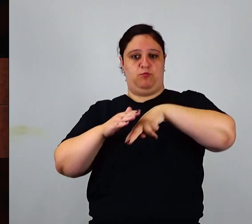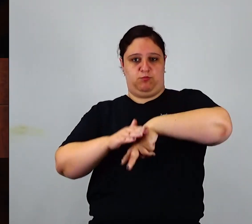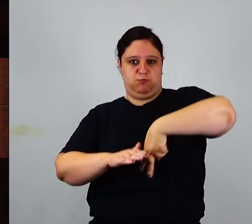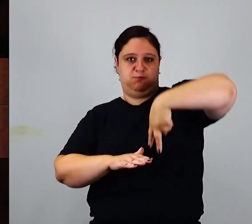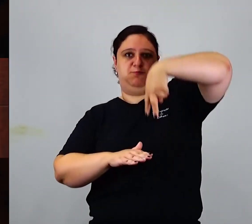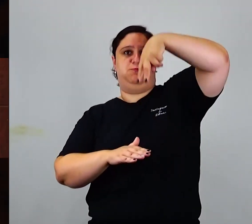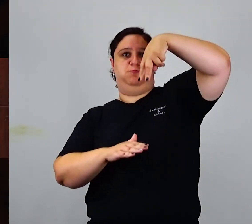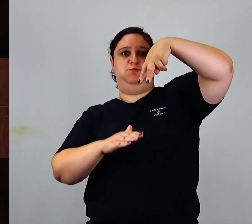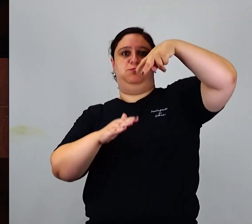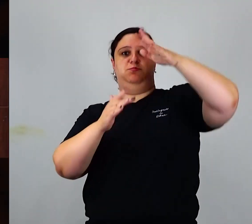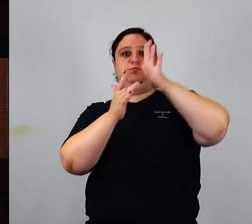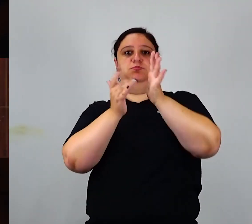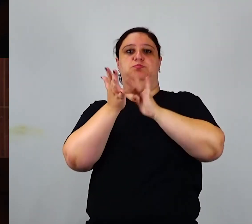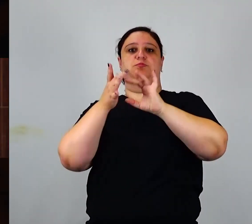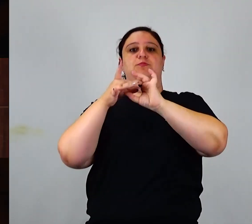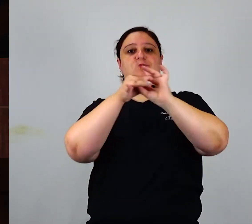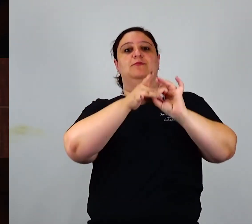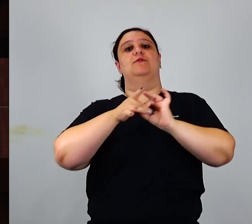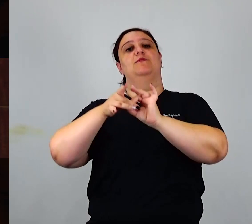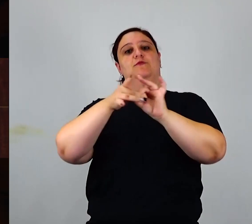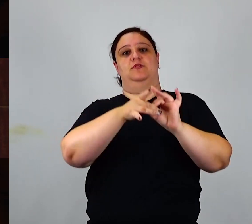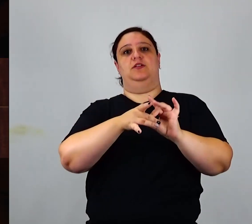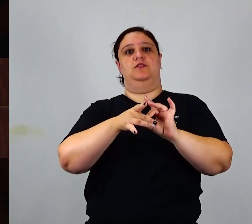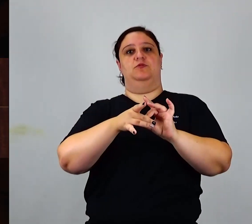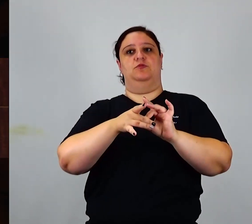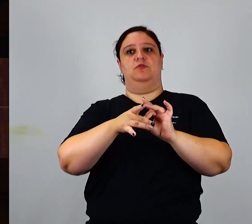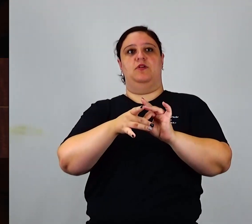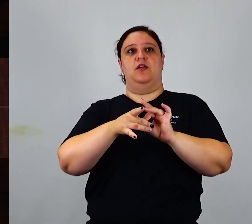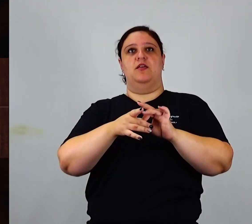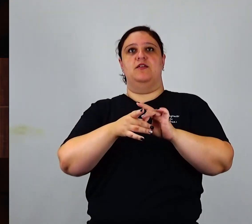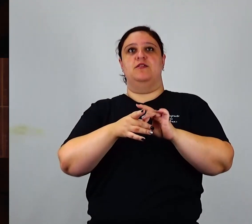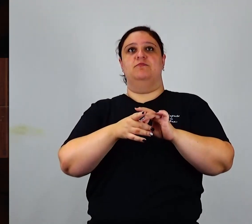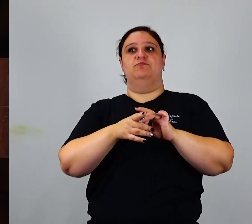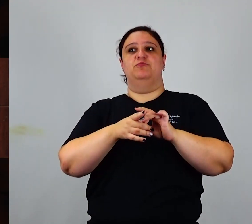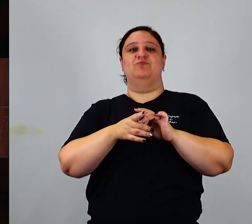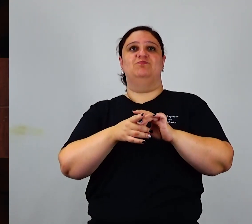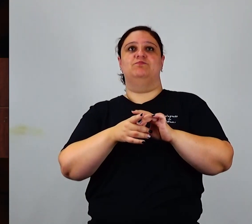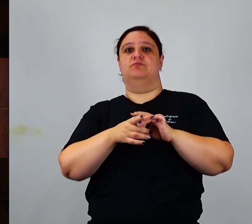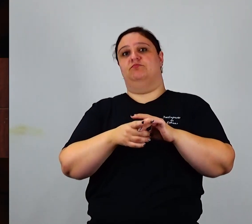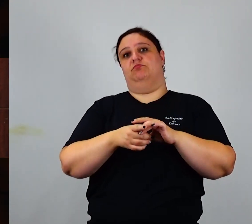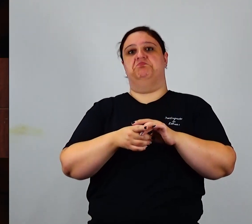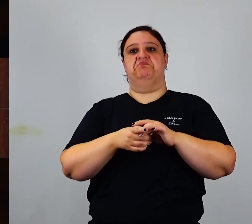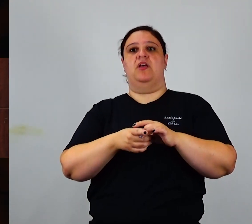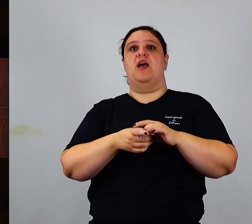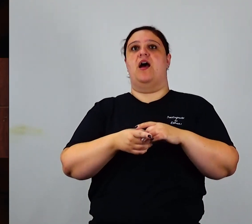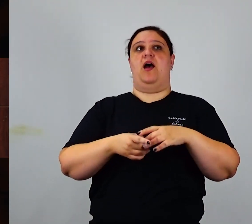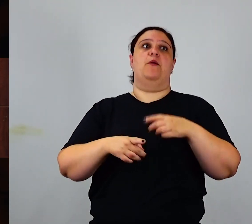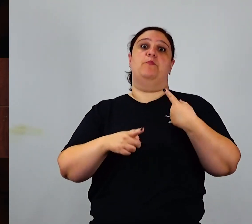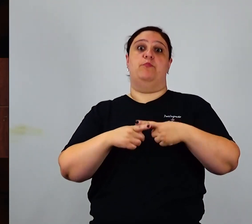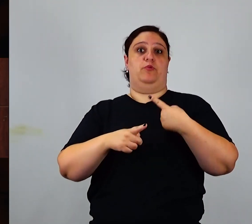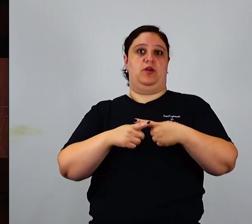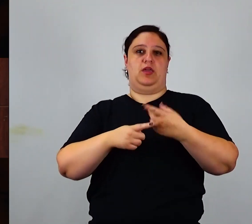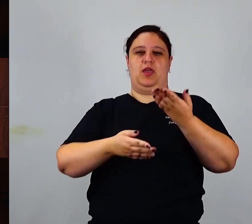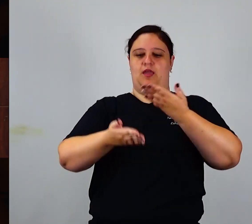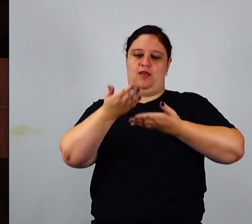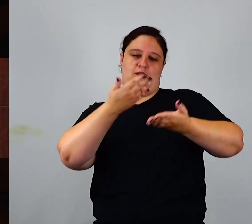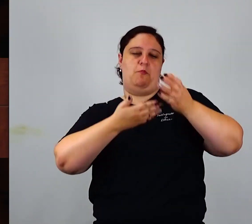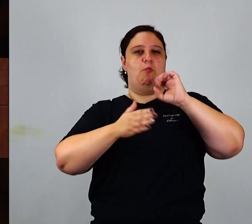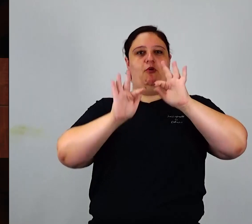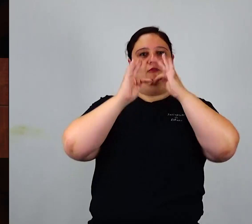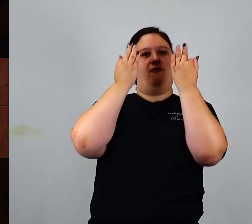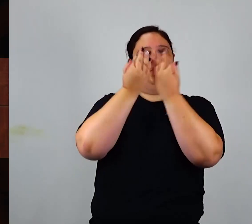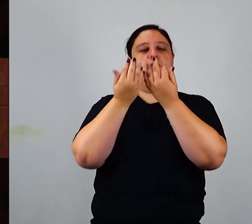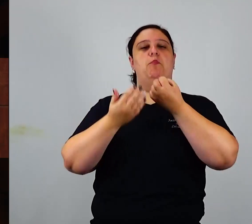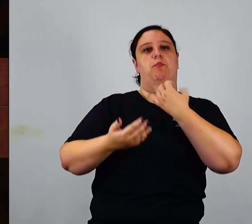com Cristo não depende do seu relacionamento com seus pais. Não depende do